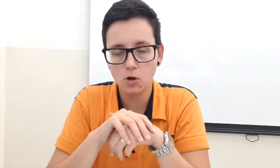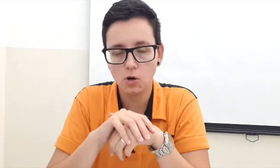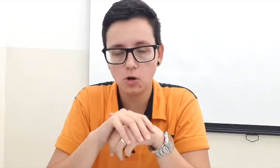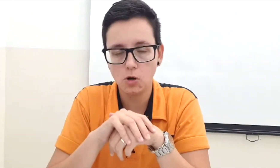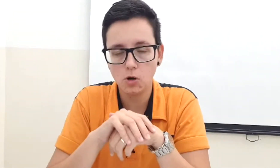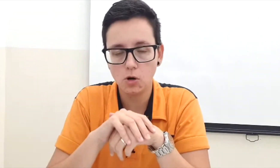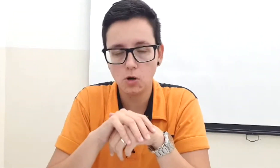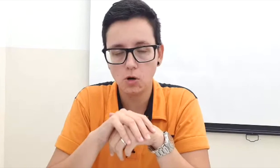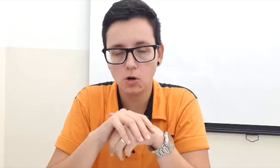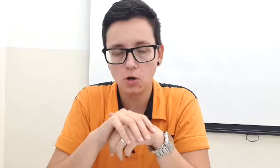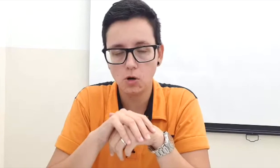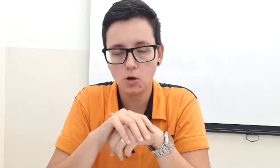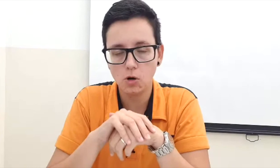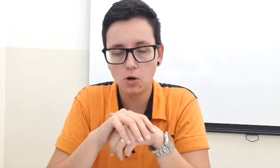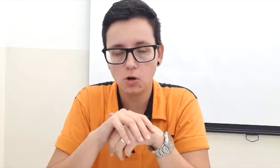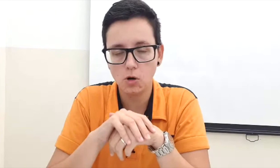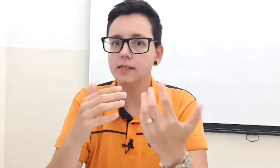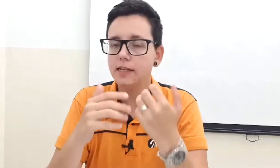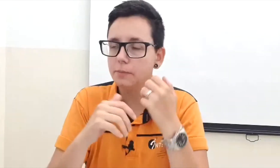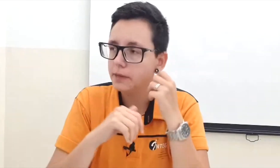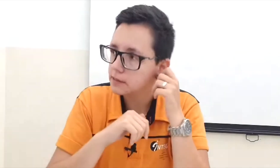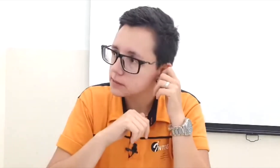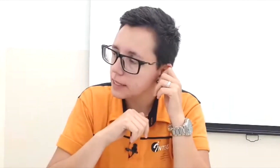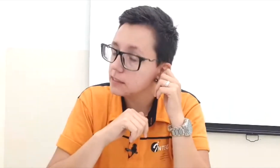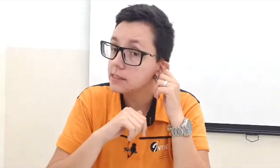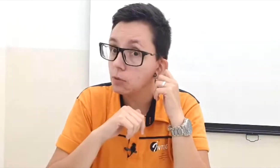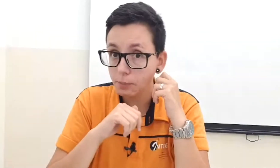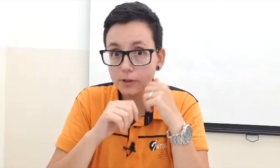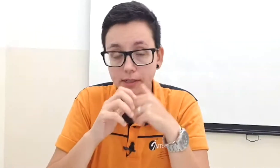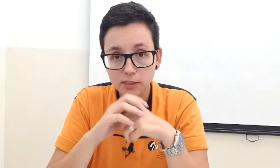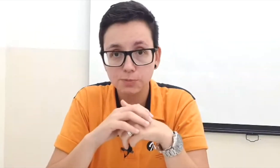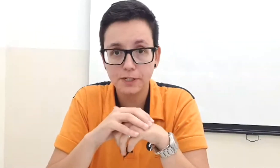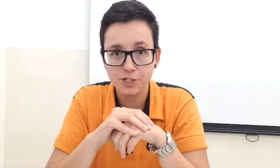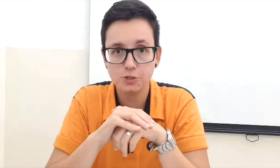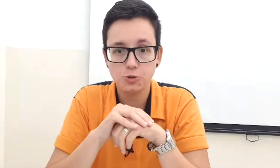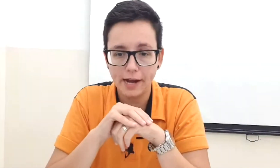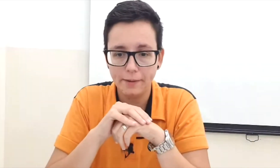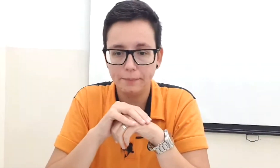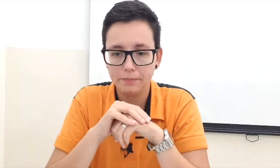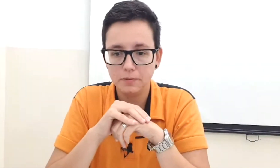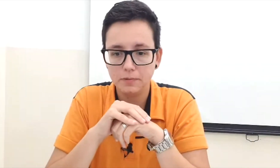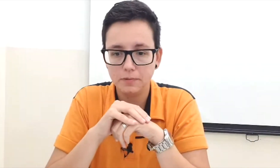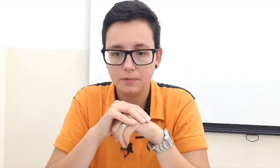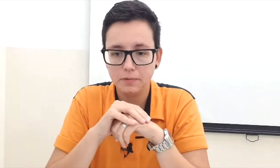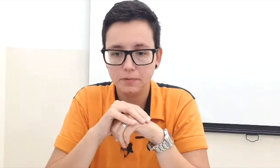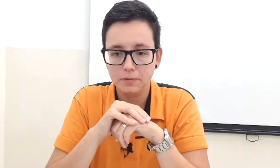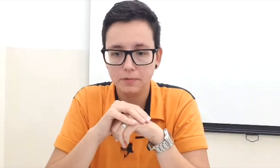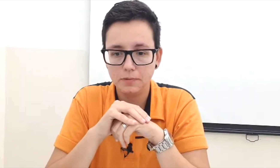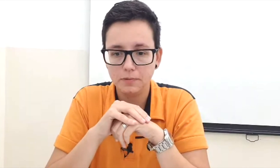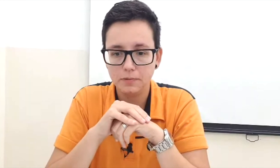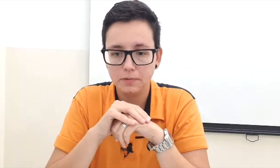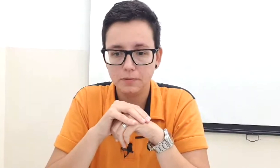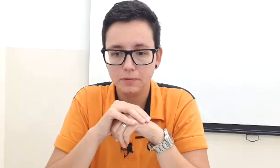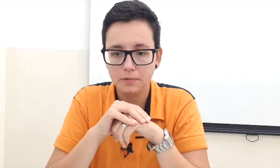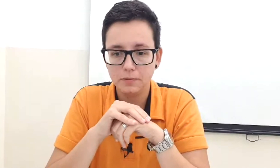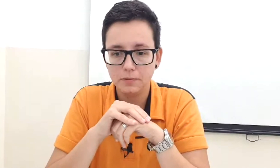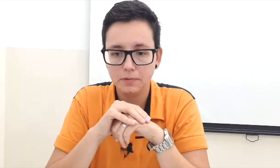de quarta-feira, os prosas libras, eles são importantes para te ajudar. São importantes mesmo. Mas